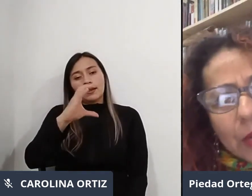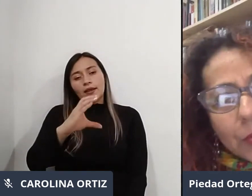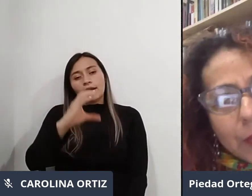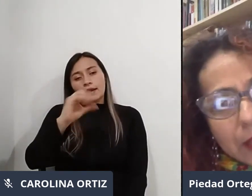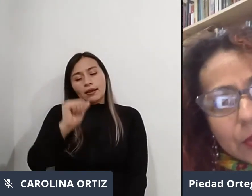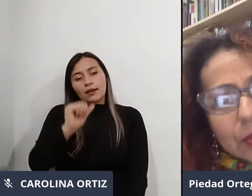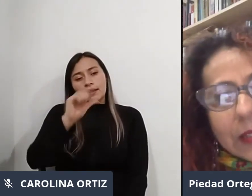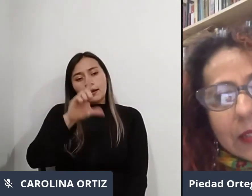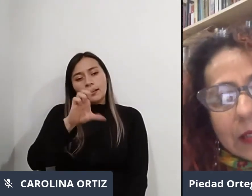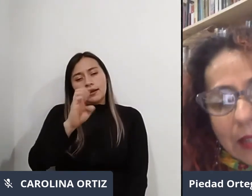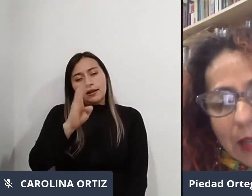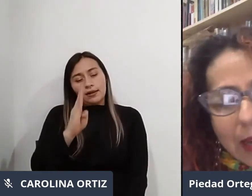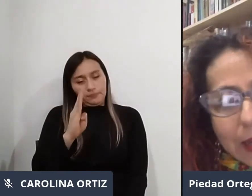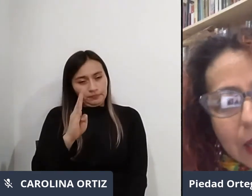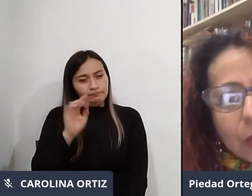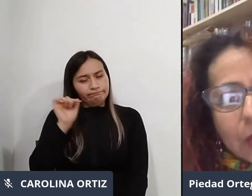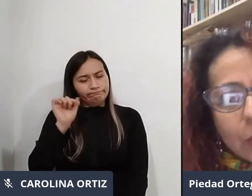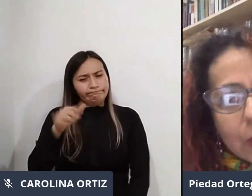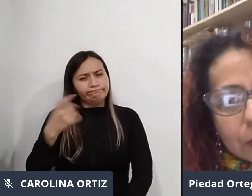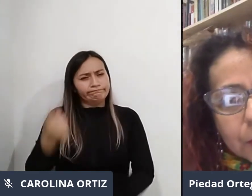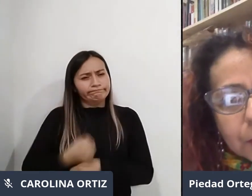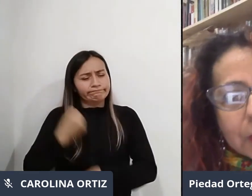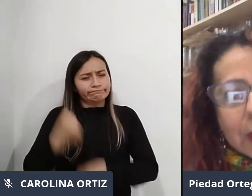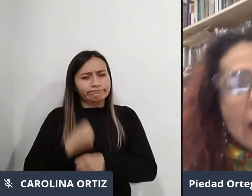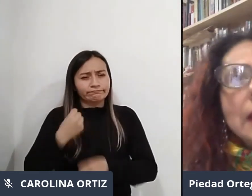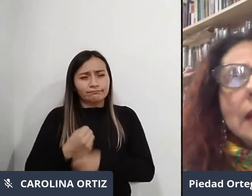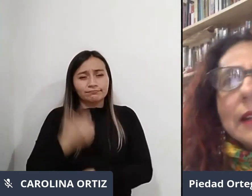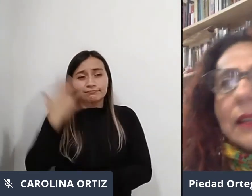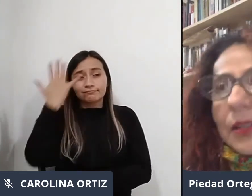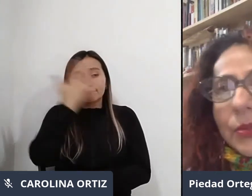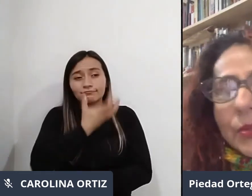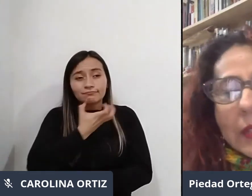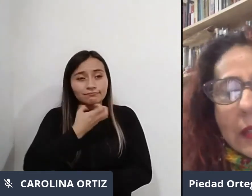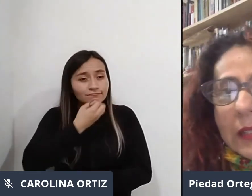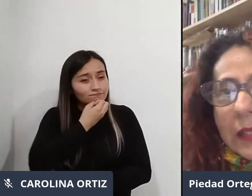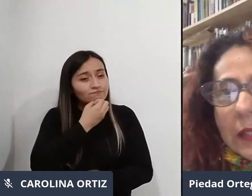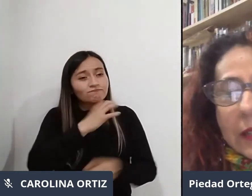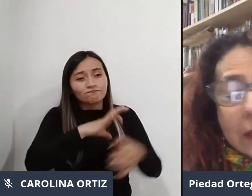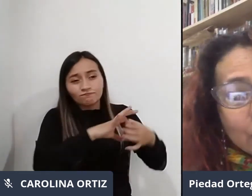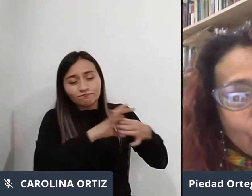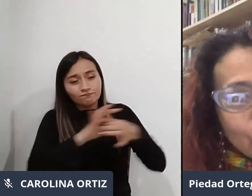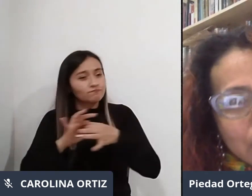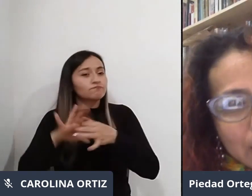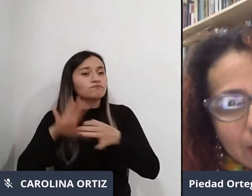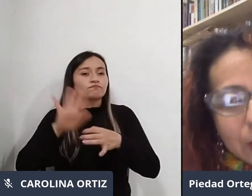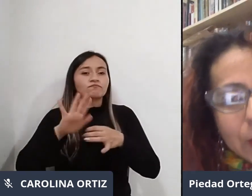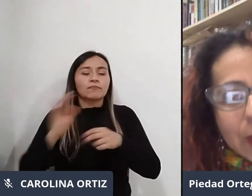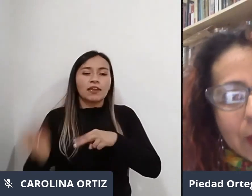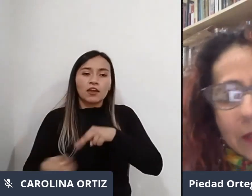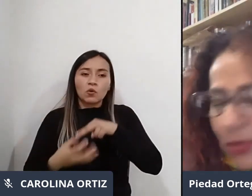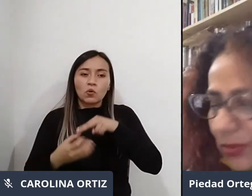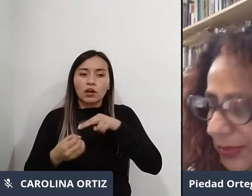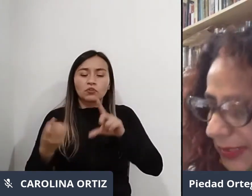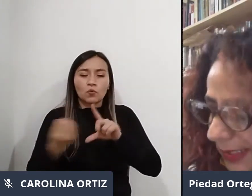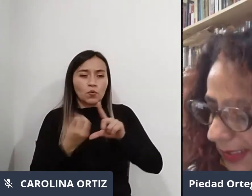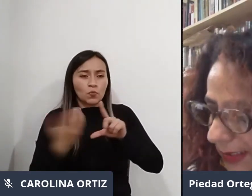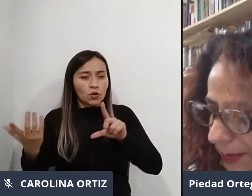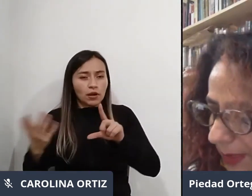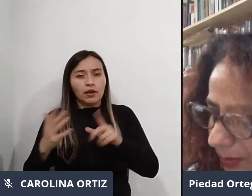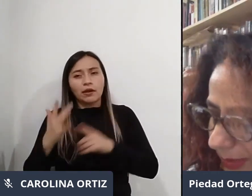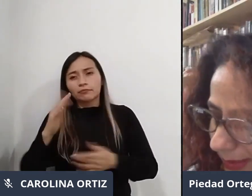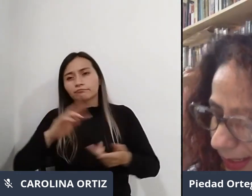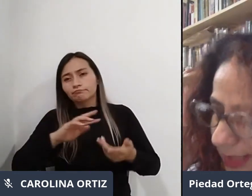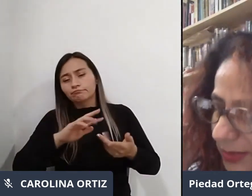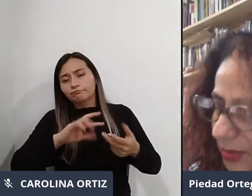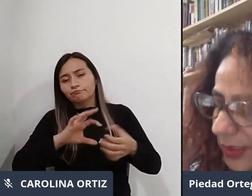trabajo bello que anclado en la educación popular, anclado en la teología de la liberación, bajo